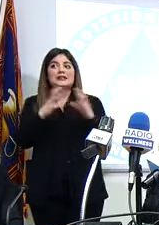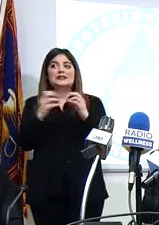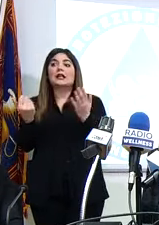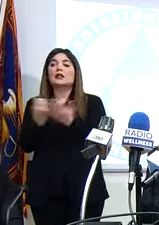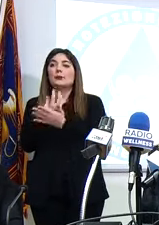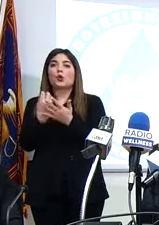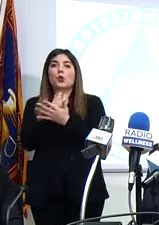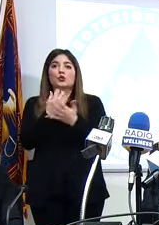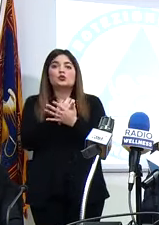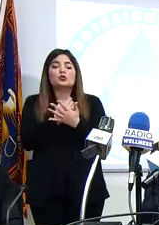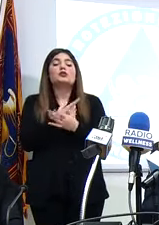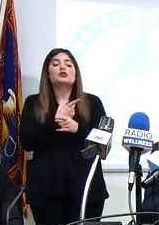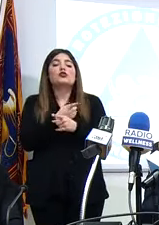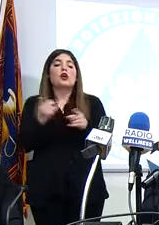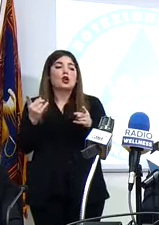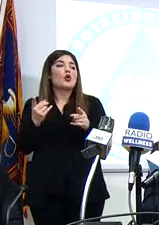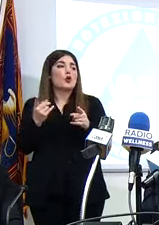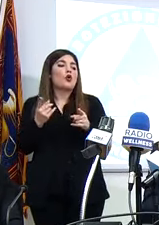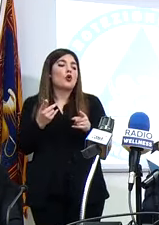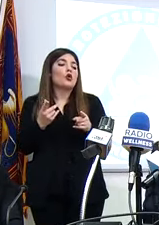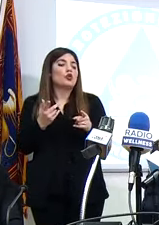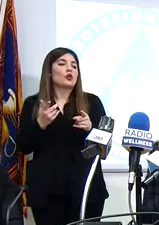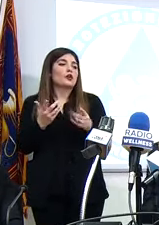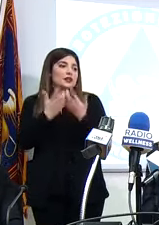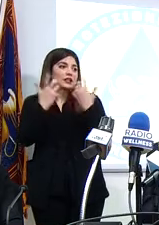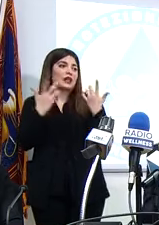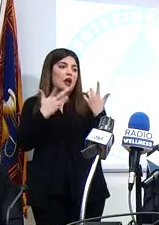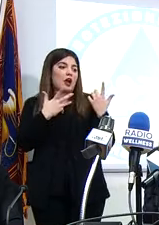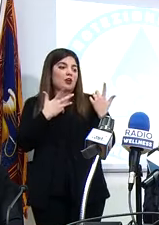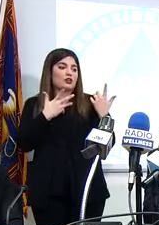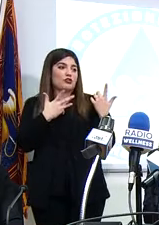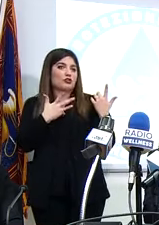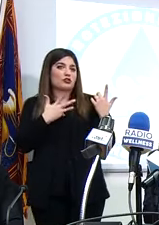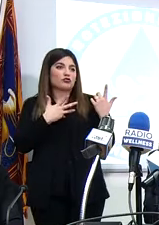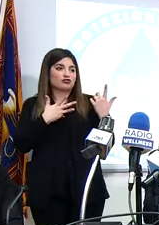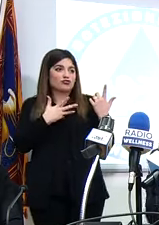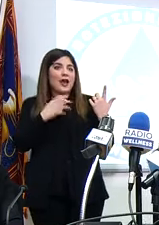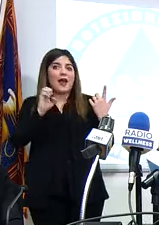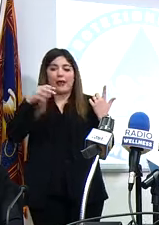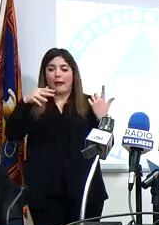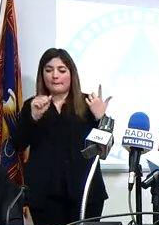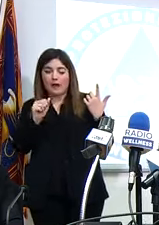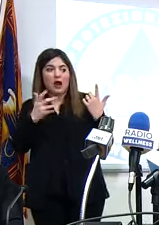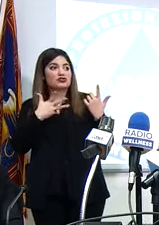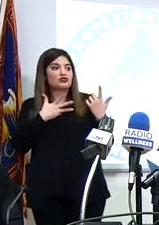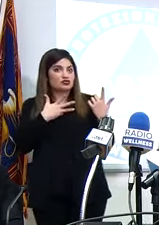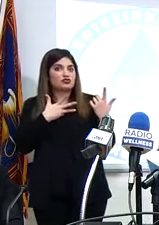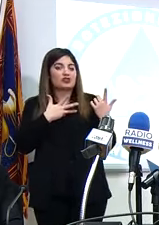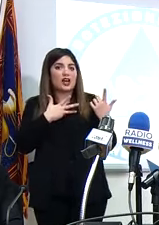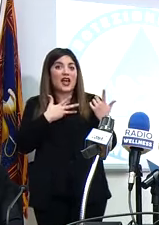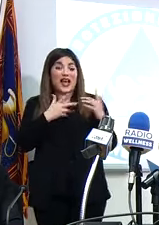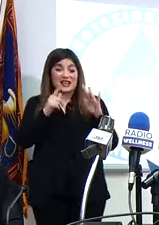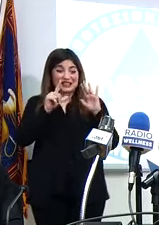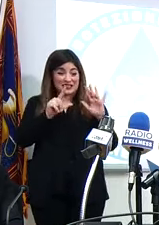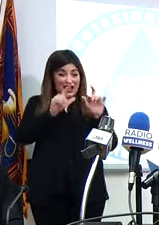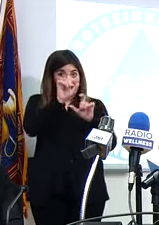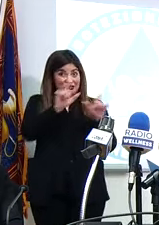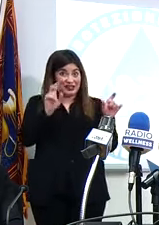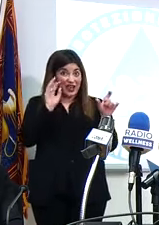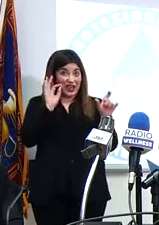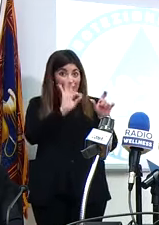hanno l'interlocutore, sapete, nell'EMA. Nell'EMA ci sono 7 referenti,